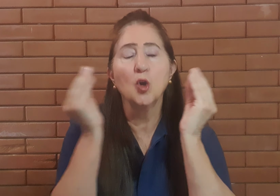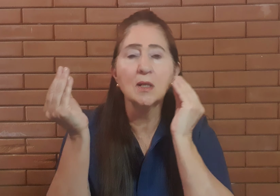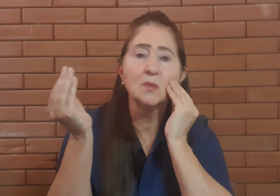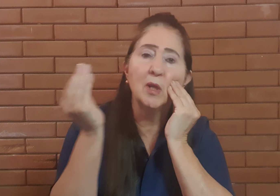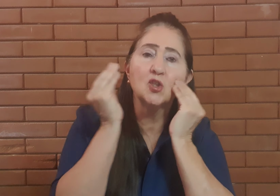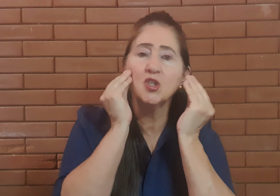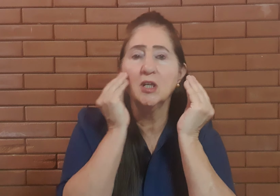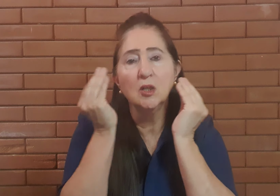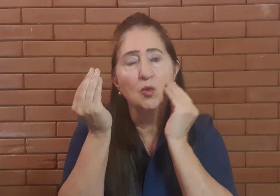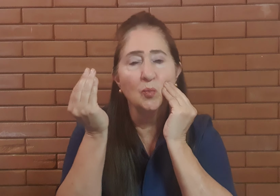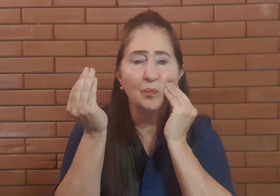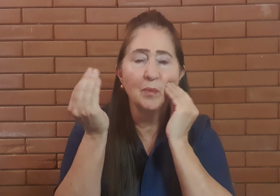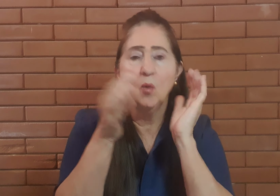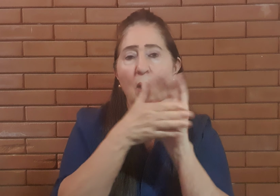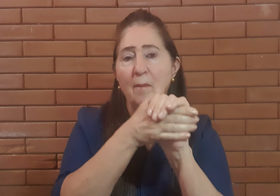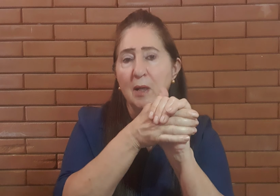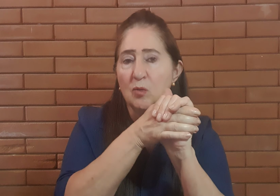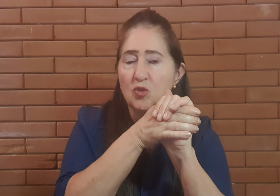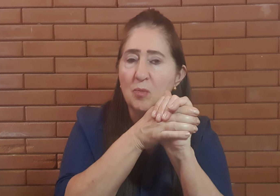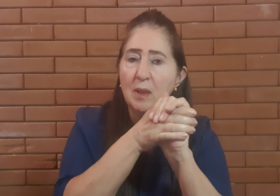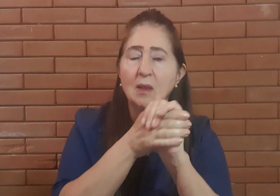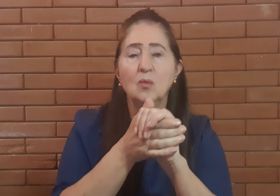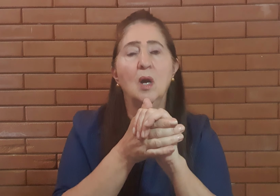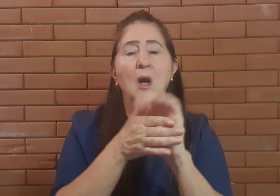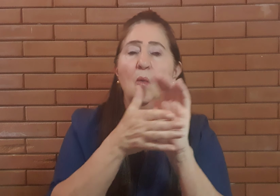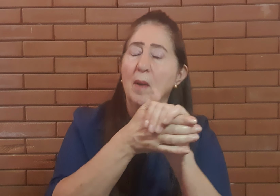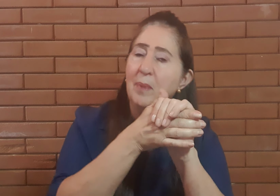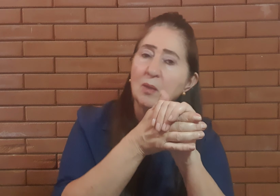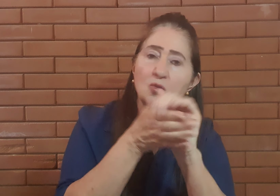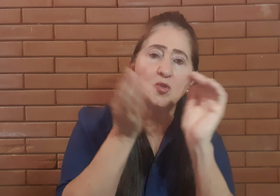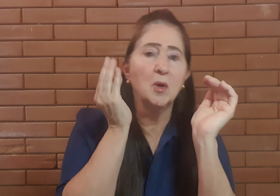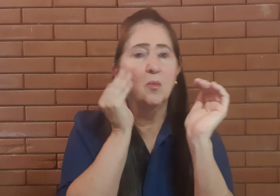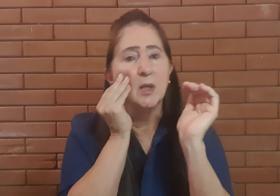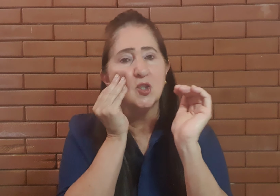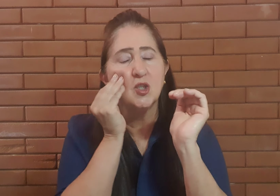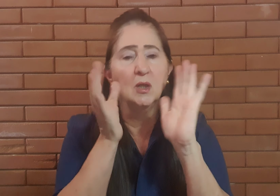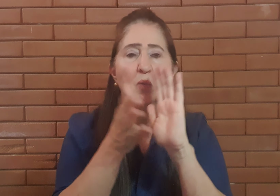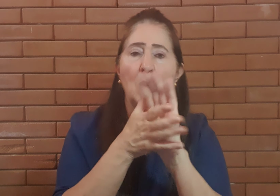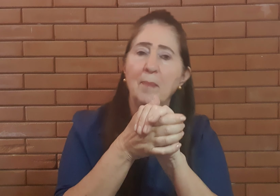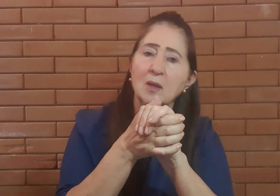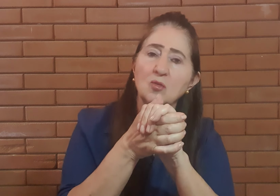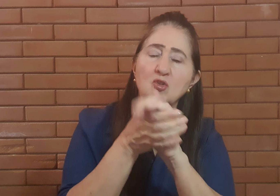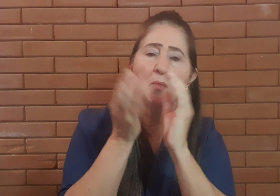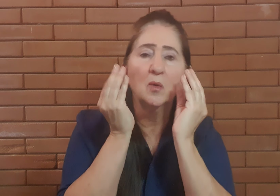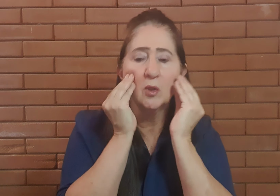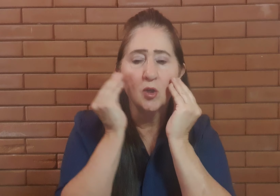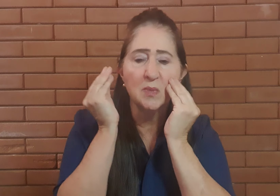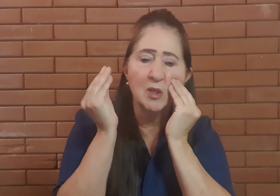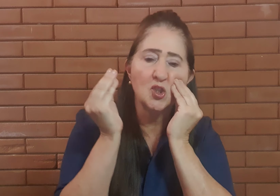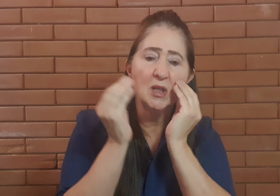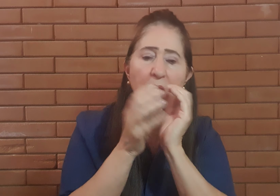2 beijinhos, um aperto de mão, um beijinho, um aperto de mão e 2 beijinhos,